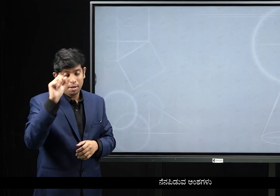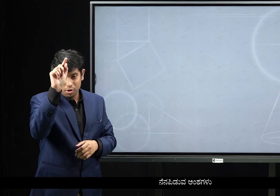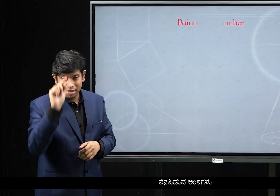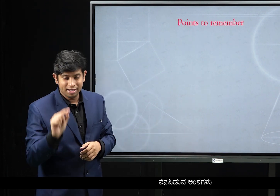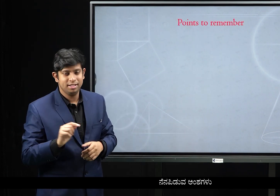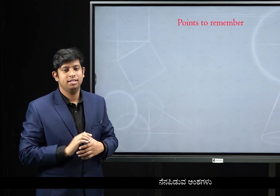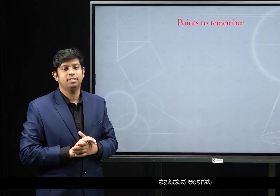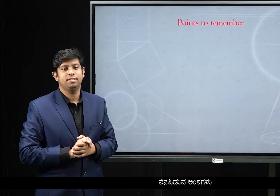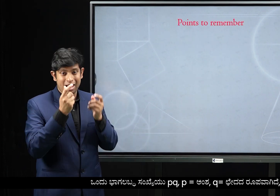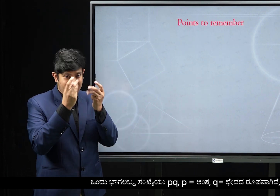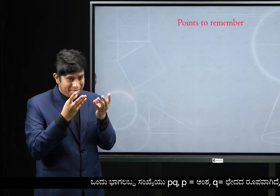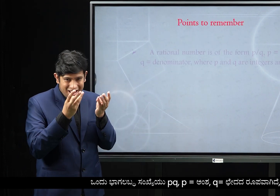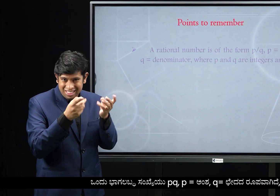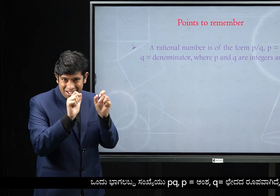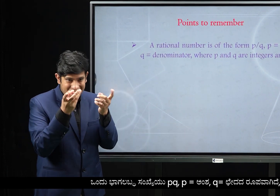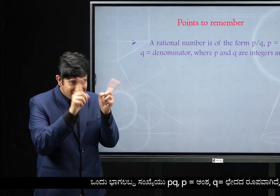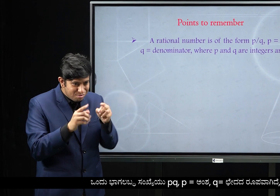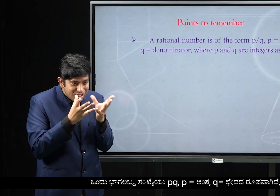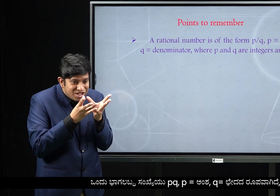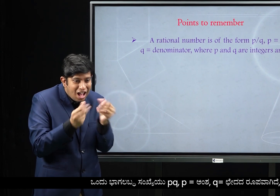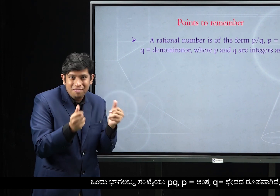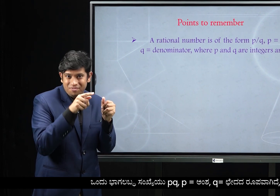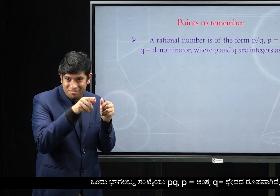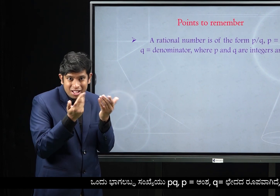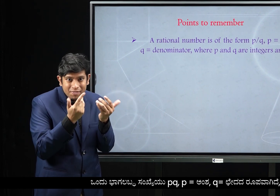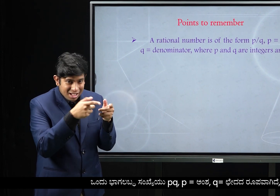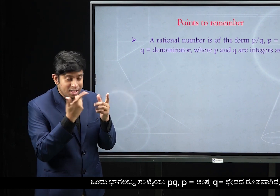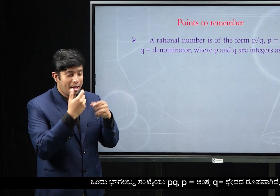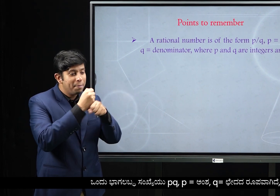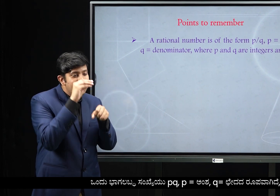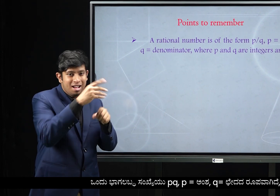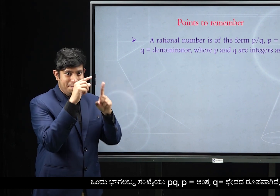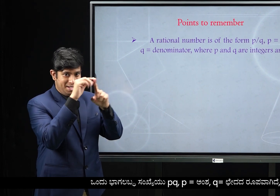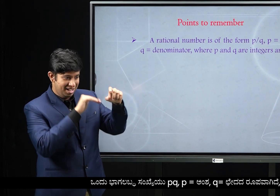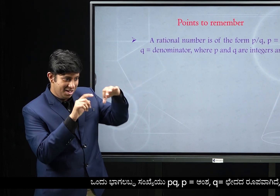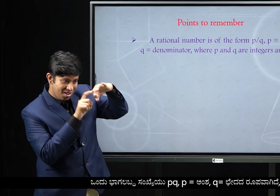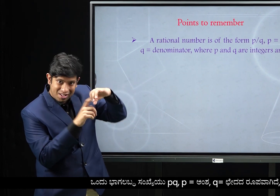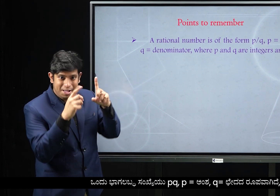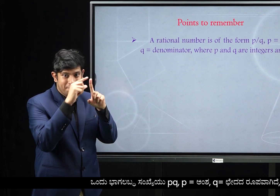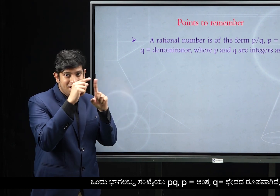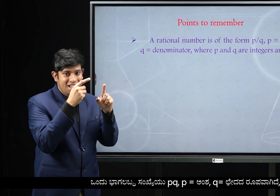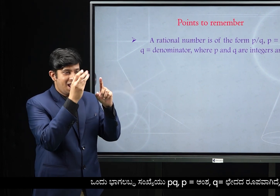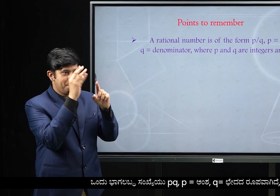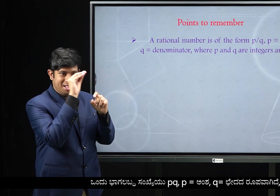ನೆನಪಿಡುವ ಅಂಶಗಳು. ಒಂದು ಭಾಗಲಬ್ಧ ಸಂಖ್ಯೆಯು PQ P ಈಕ್ವಲ್ಸ್ ಅಂಶ Q ಈಕ್ವಲ್ಸ್ ಛೇದದ